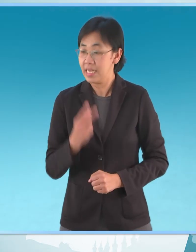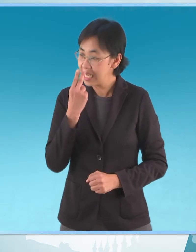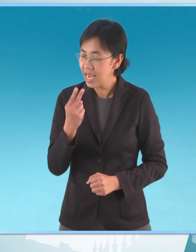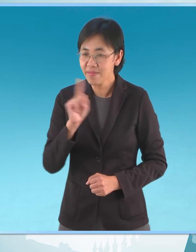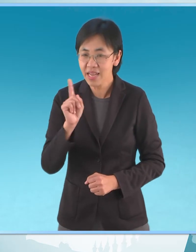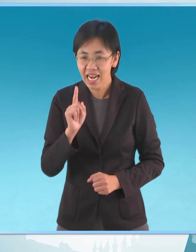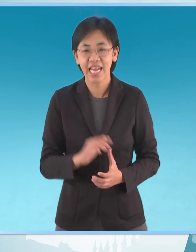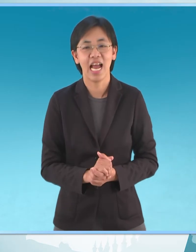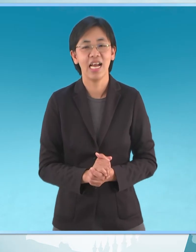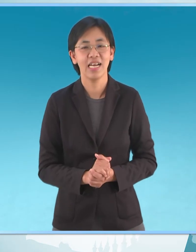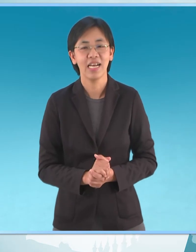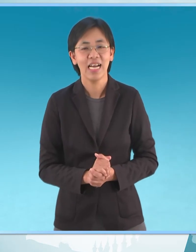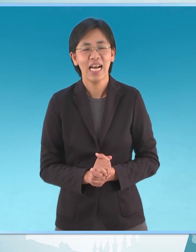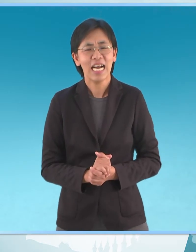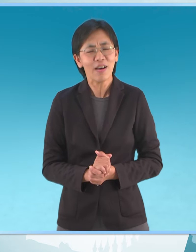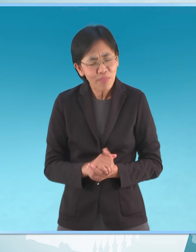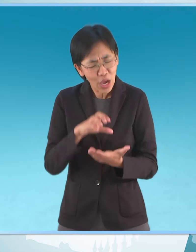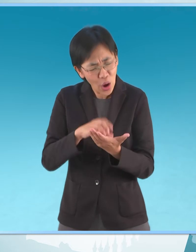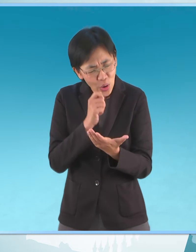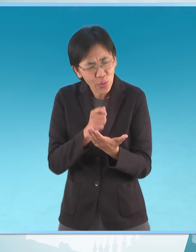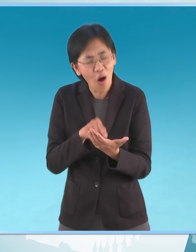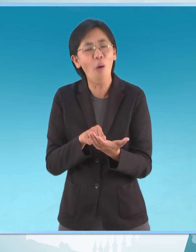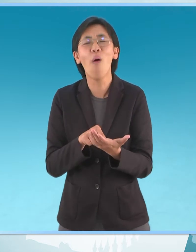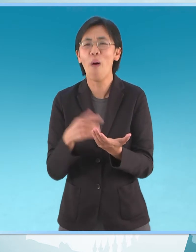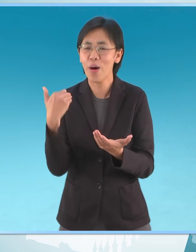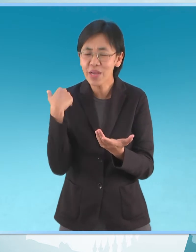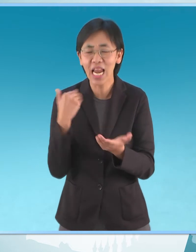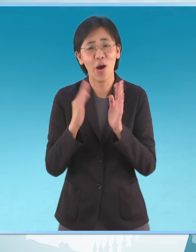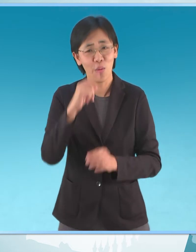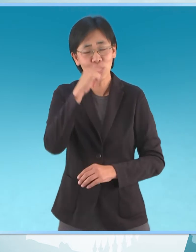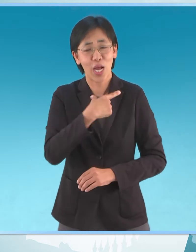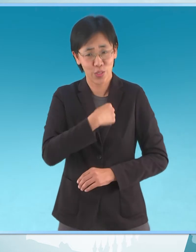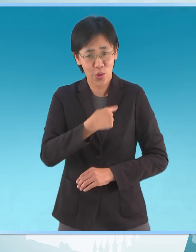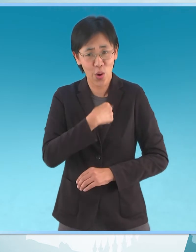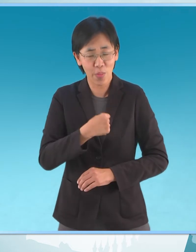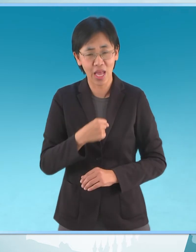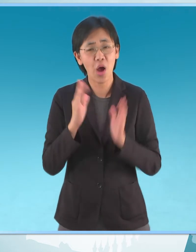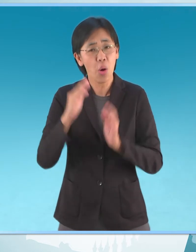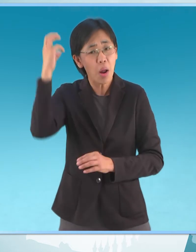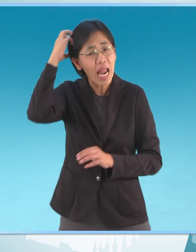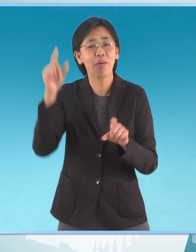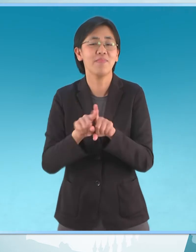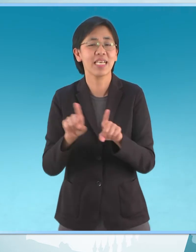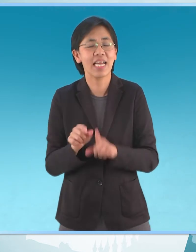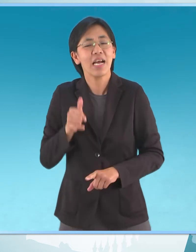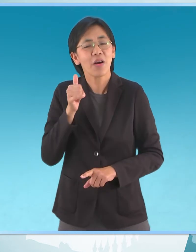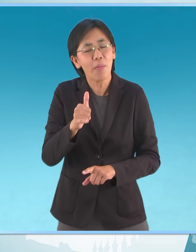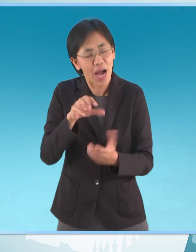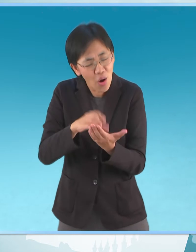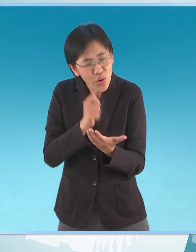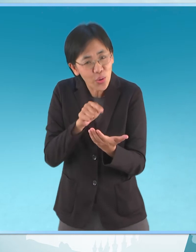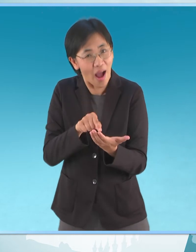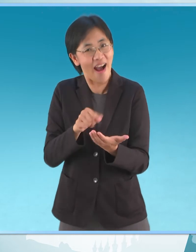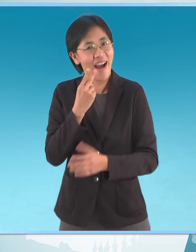อย่างนึงที่สังเกตได้ในวัดนี้นะครับมีจุดดูหมอด้วยนะฮะเรื่องของดูหมอเรื่องของหมอดูนี่พวกเราชาวไทยนิยมกันมากนะครับชาวลาวก็เหมือนกัน